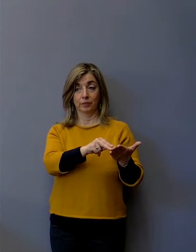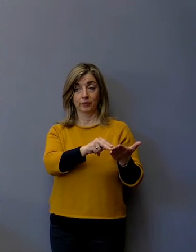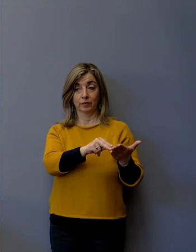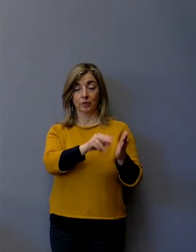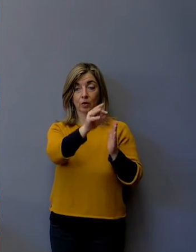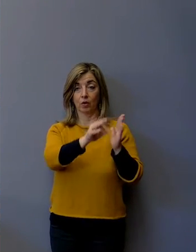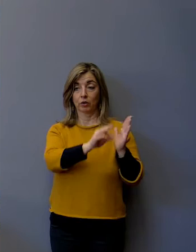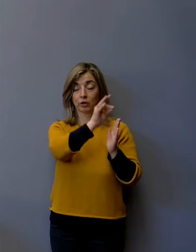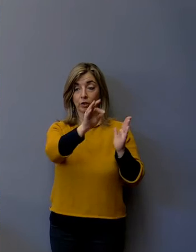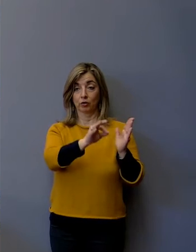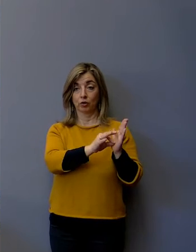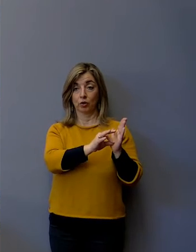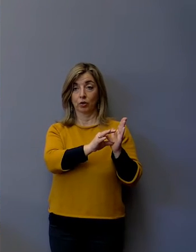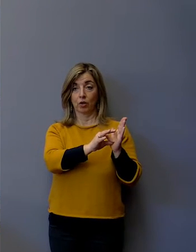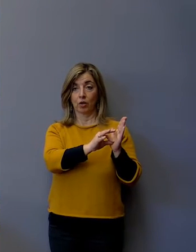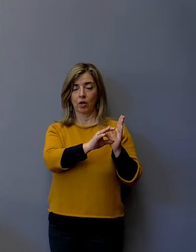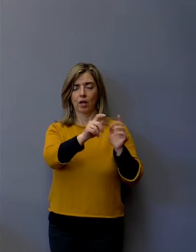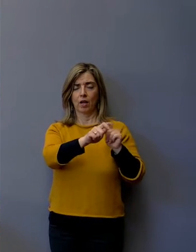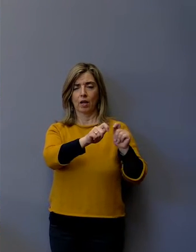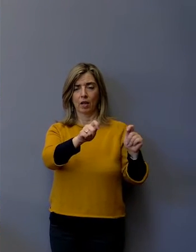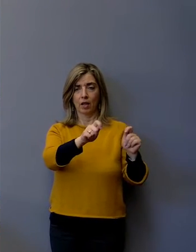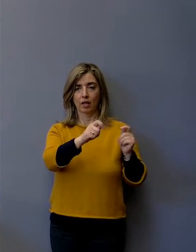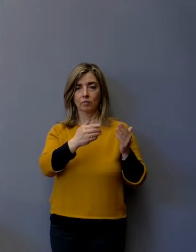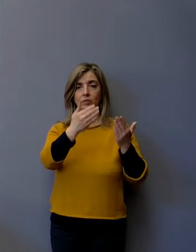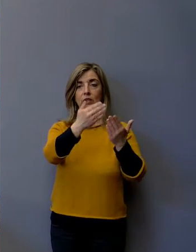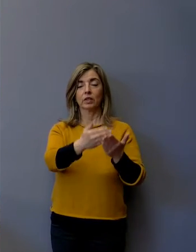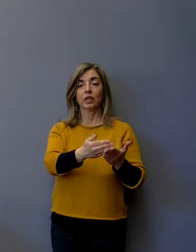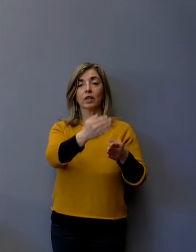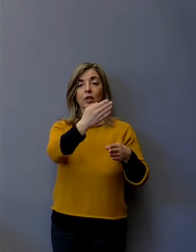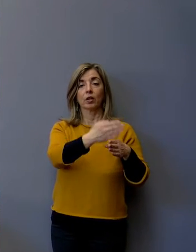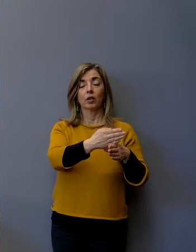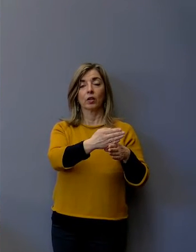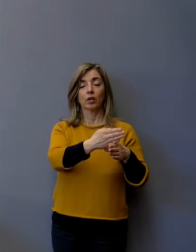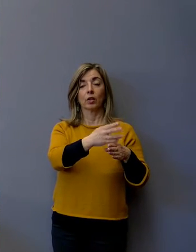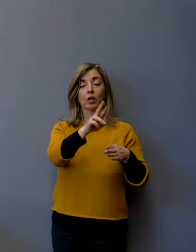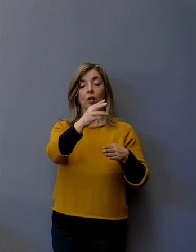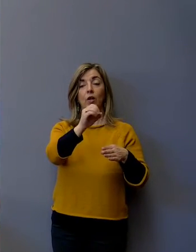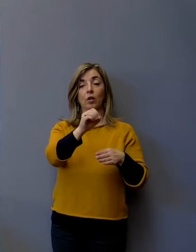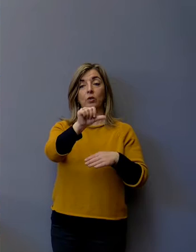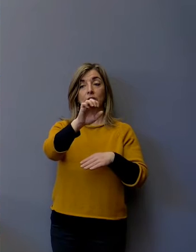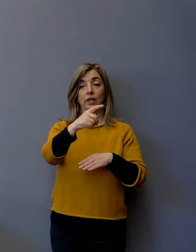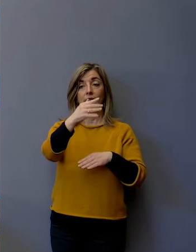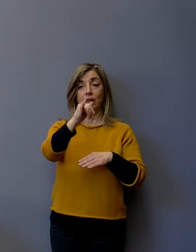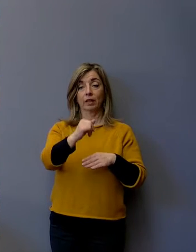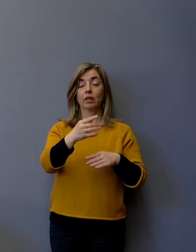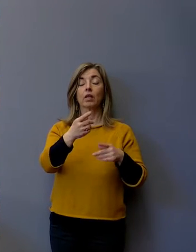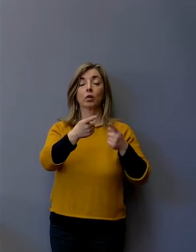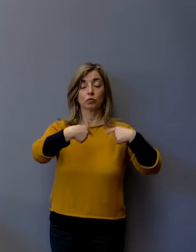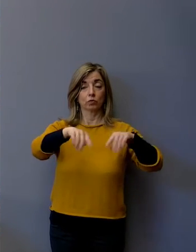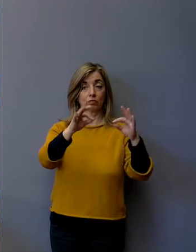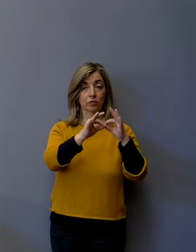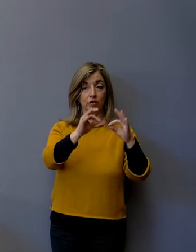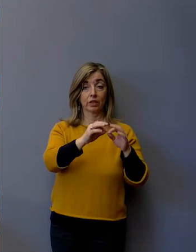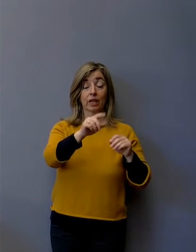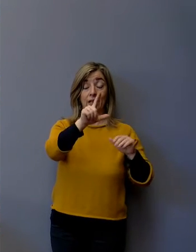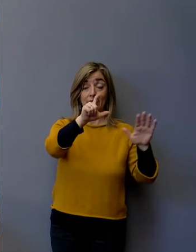ordini del giorno della lega presentati dalla consigliera rossetti comparire favorevoli dal numero 70 al numero